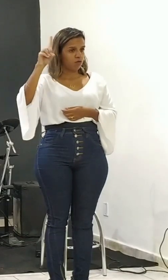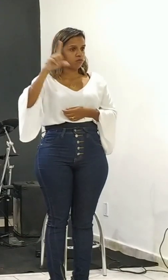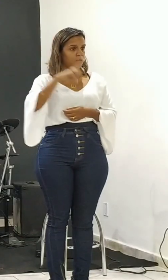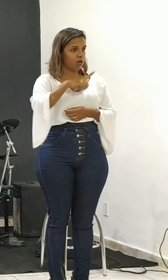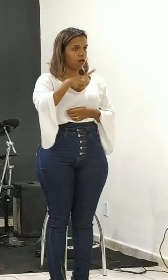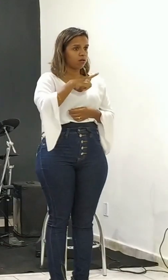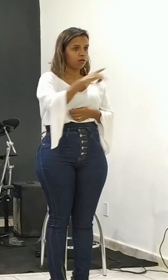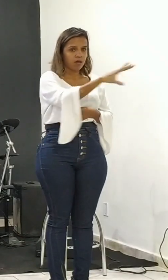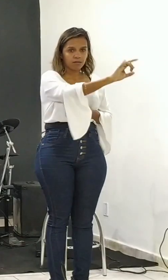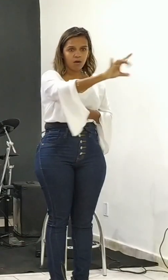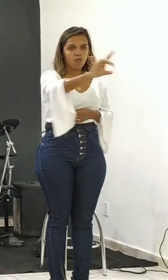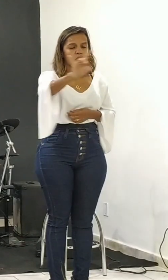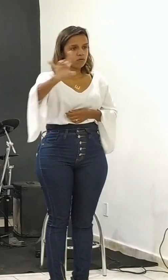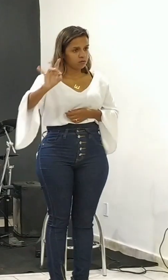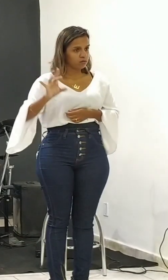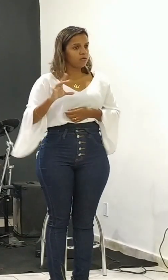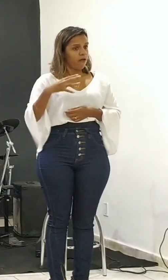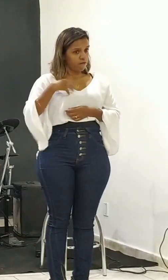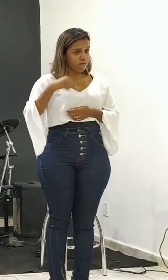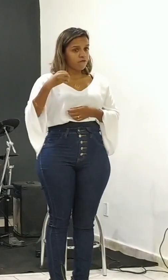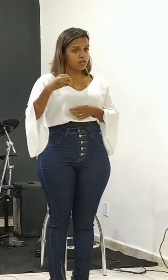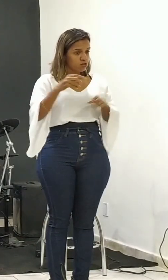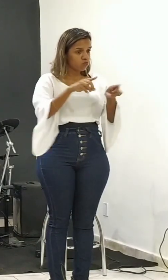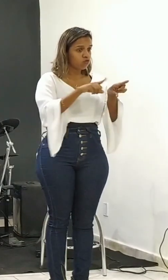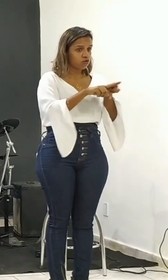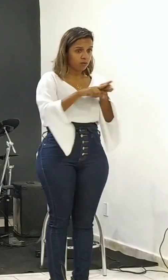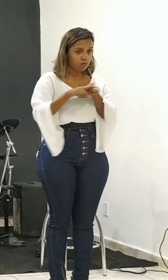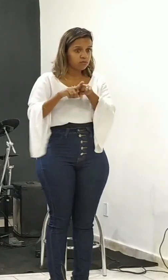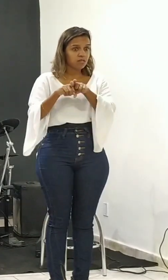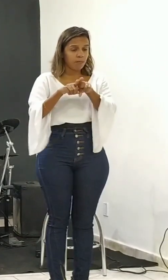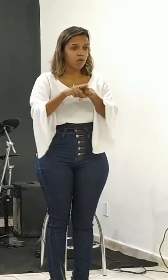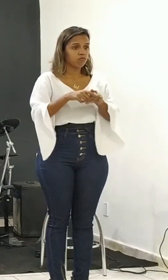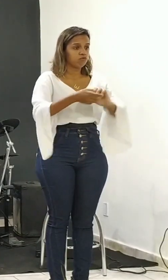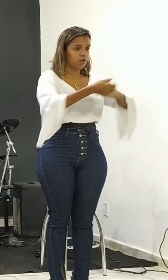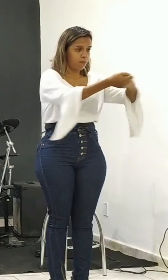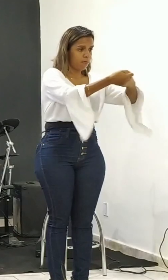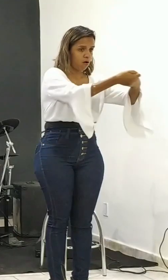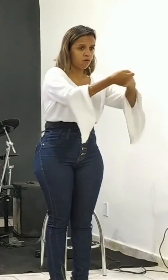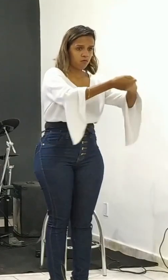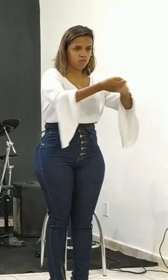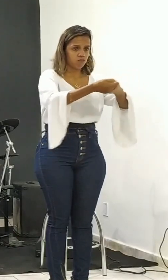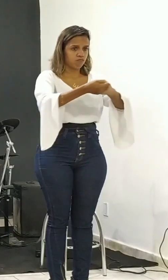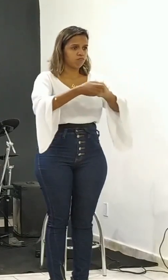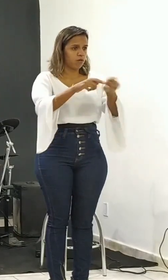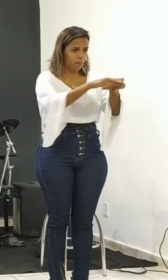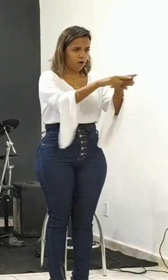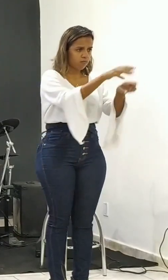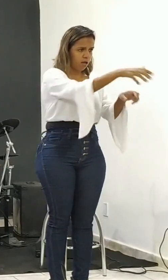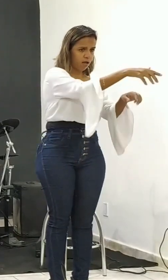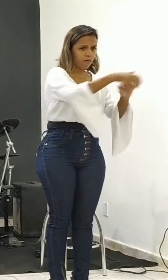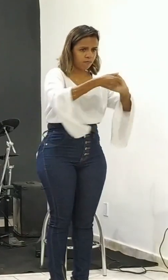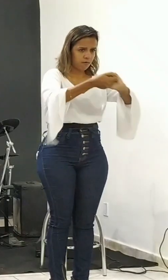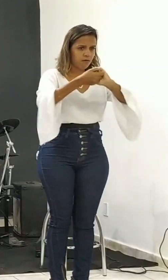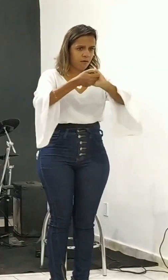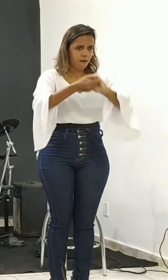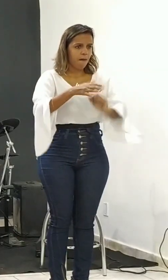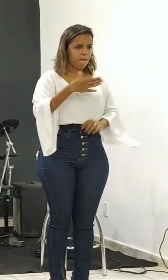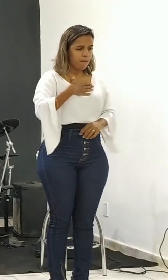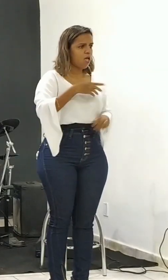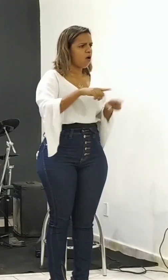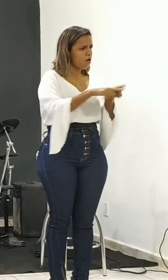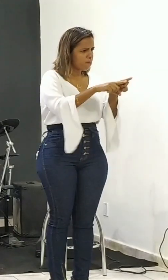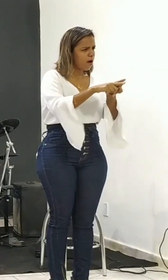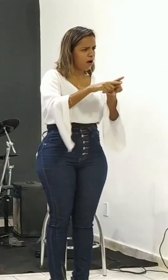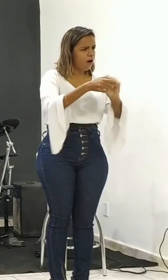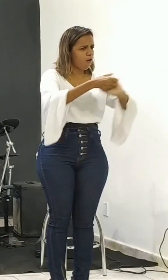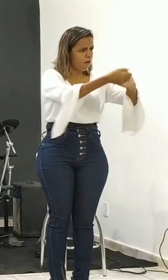isso. Todos nós somos filhos, somos irmãos. Dá uma mão para esse irmão do seu lado aí e fala: tu é meu irmão? Tu é meu irmão, pensando o quê? Tu